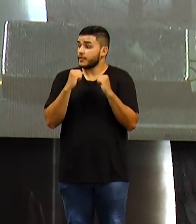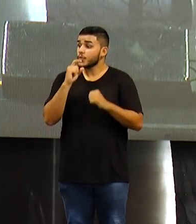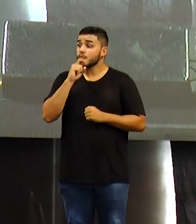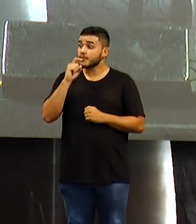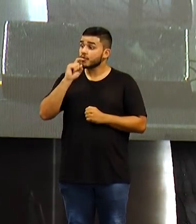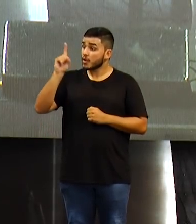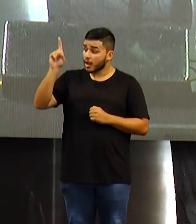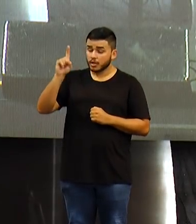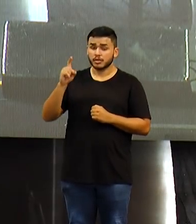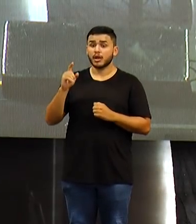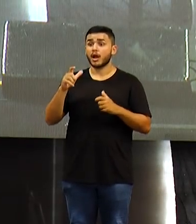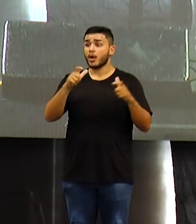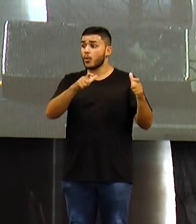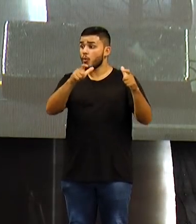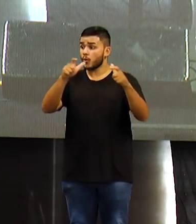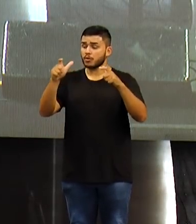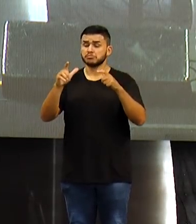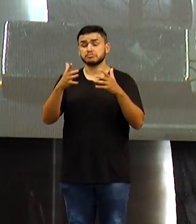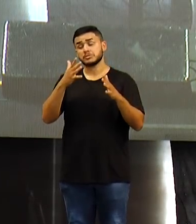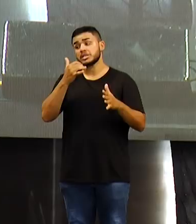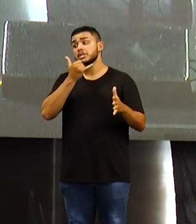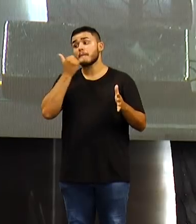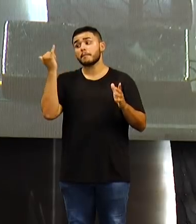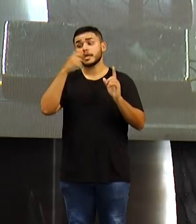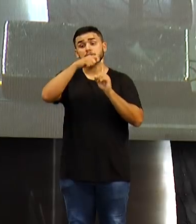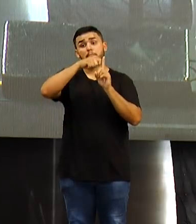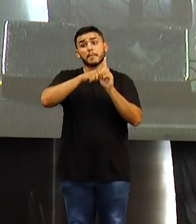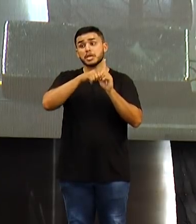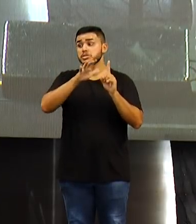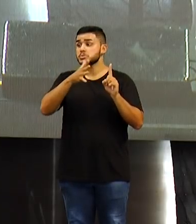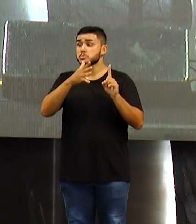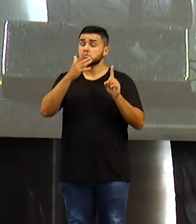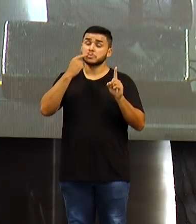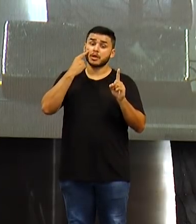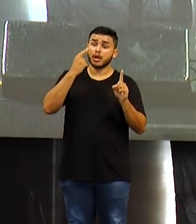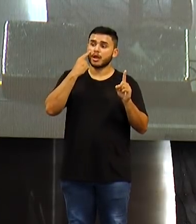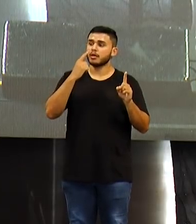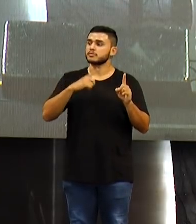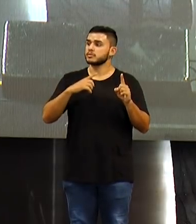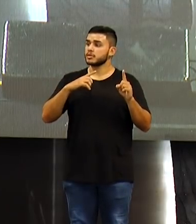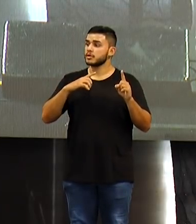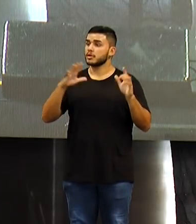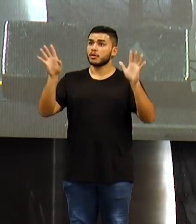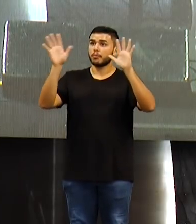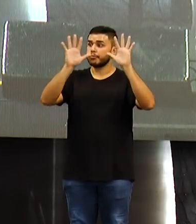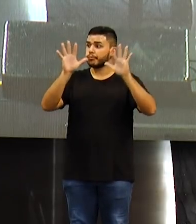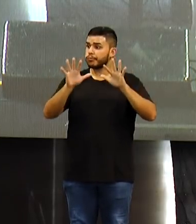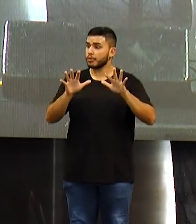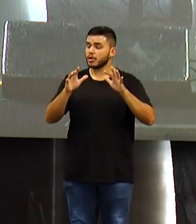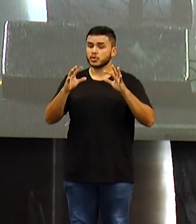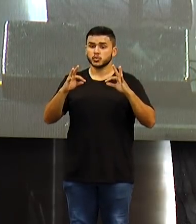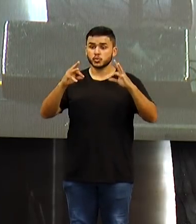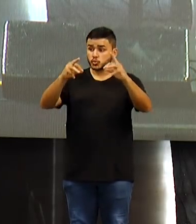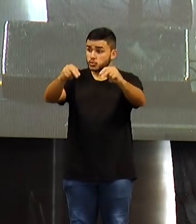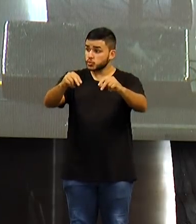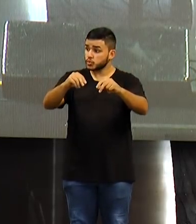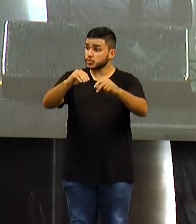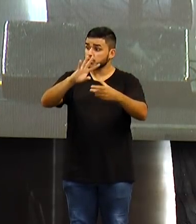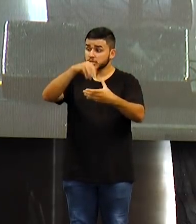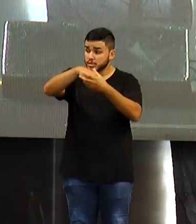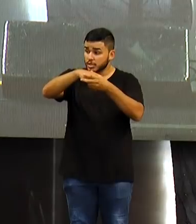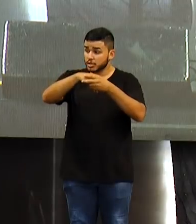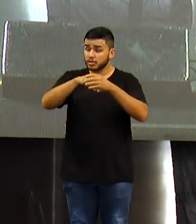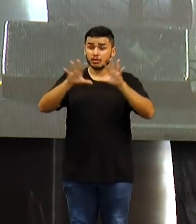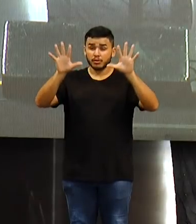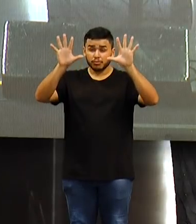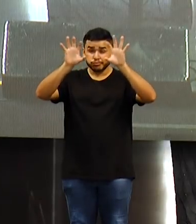muitas vezes em determinadas estações do ano, em determinados momentos, nós temos uma névoa nas estradas, que dificulta